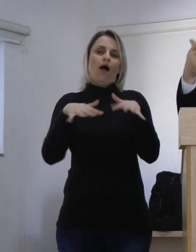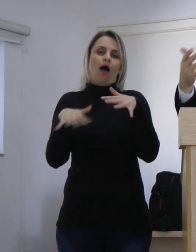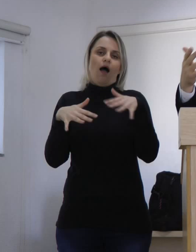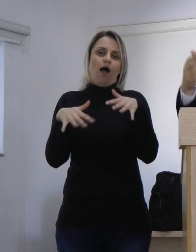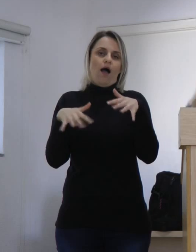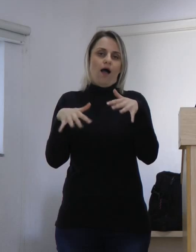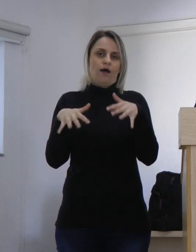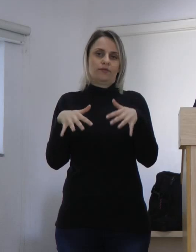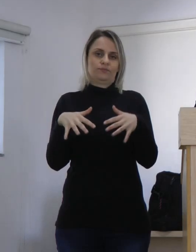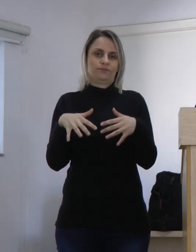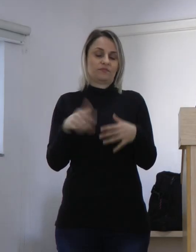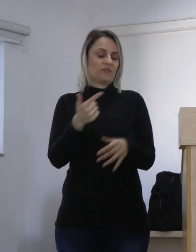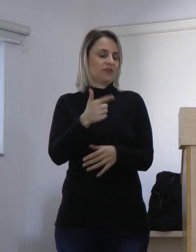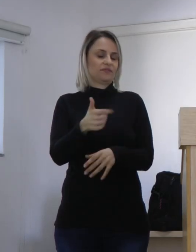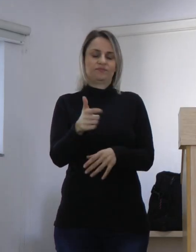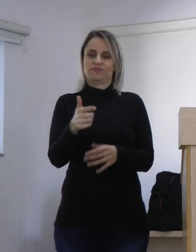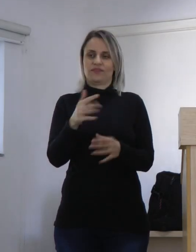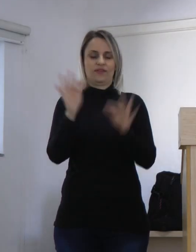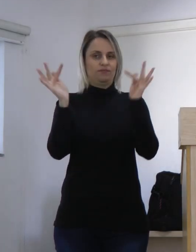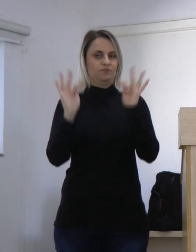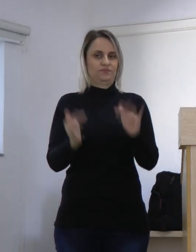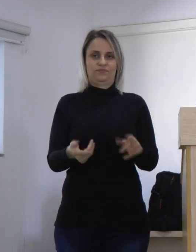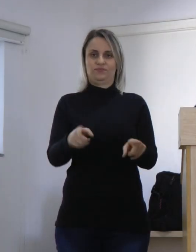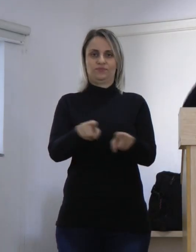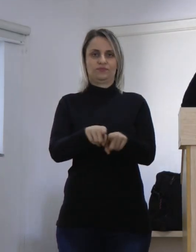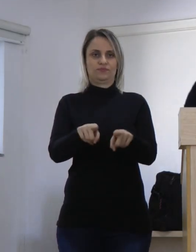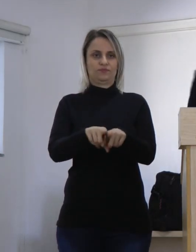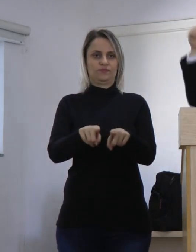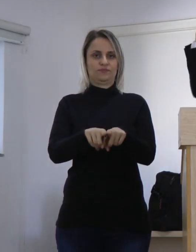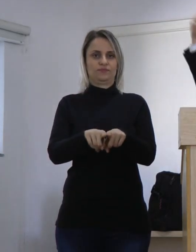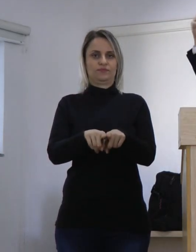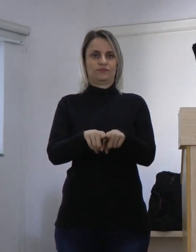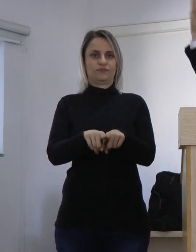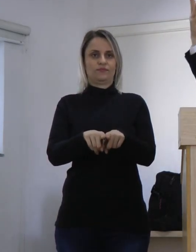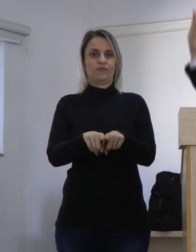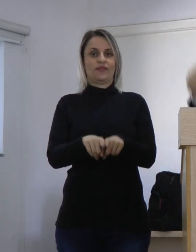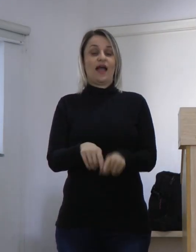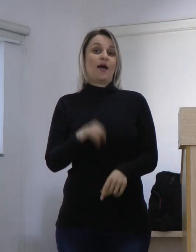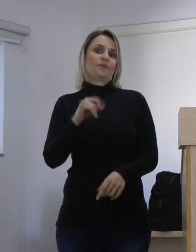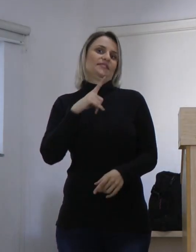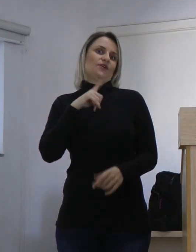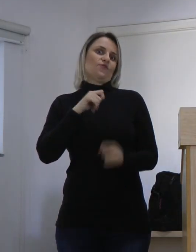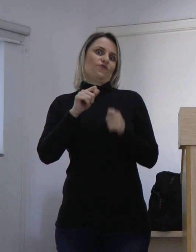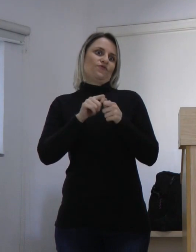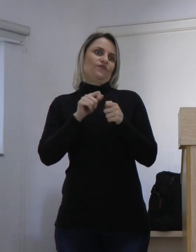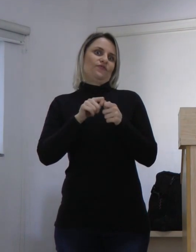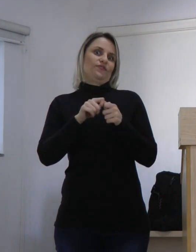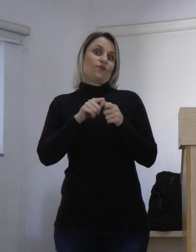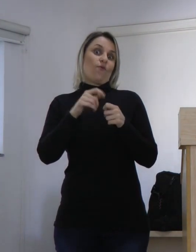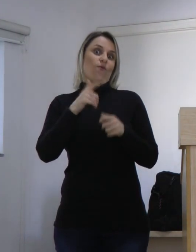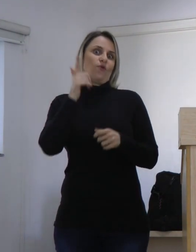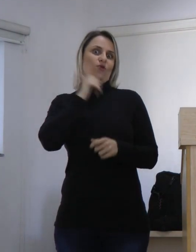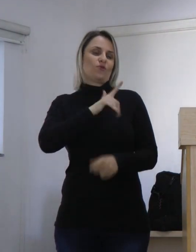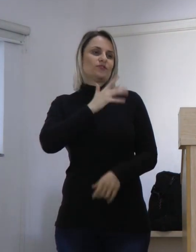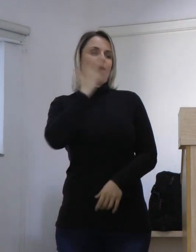Então isso também não vai trazer felicidade. Nazareno, mas quando eu me apaixono eu fico feliz.